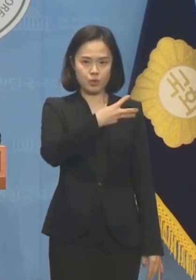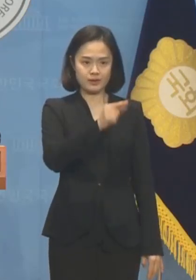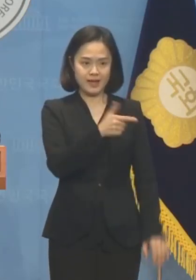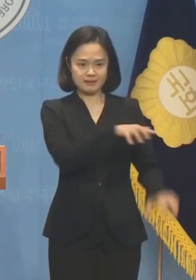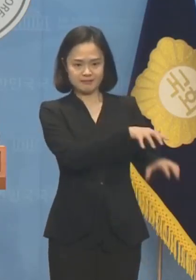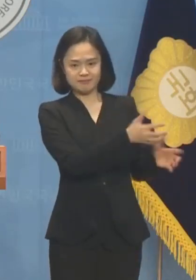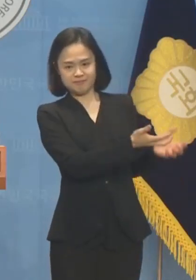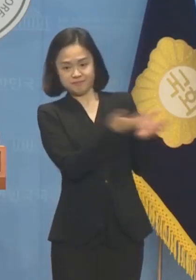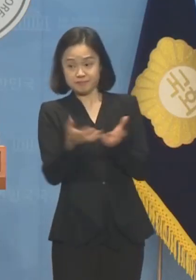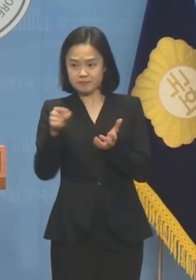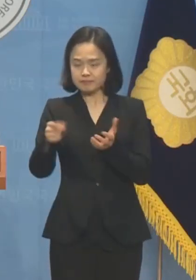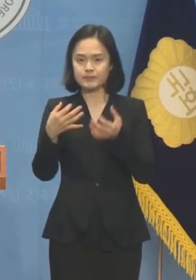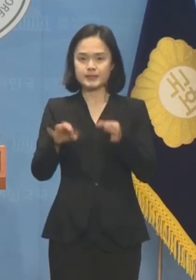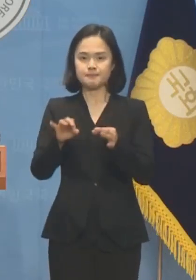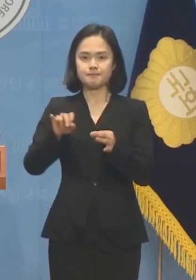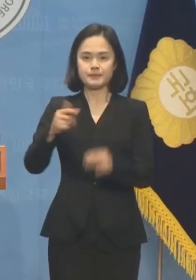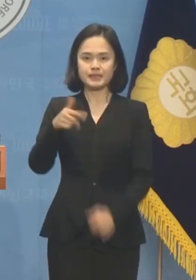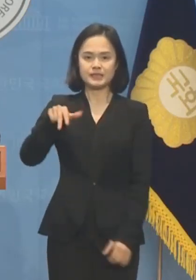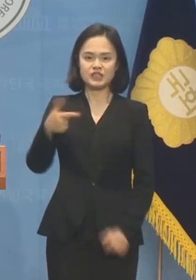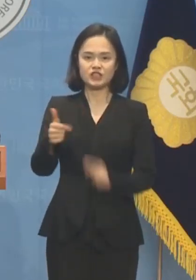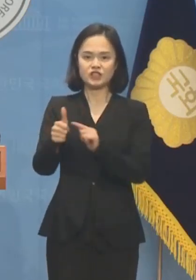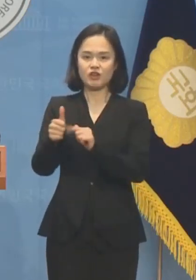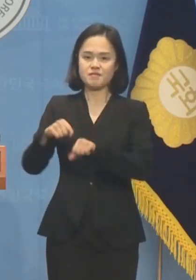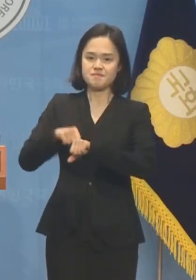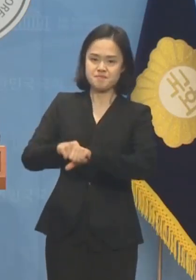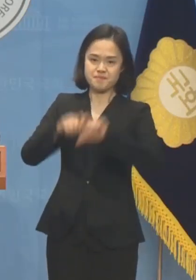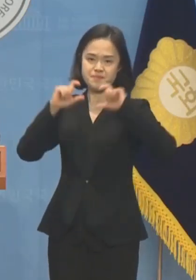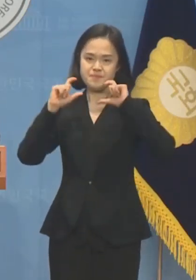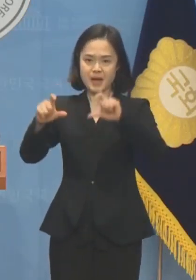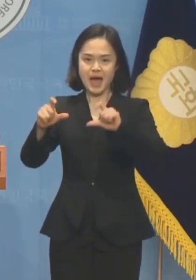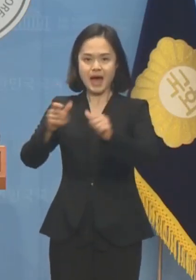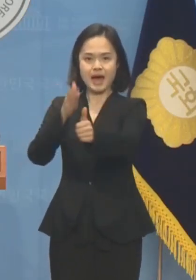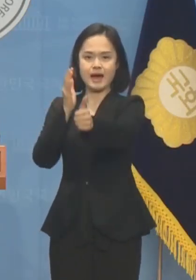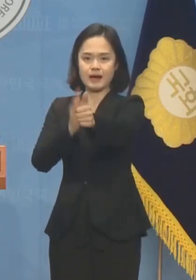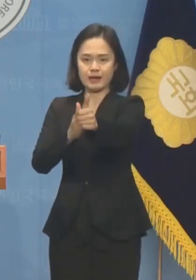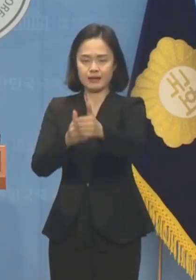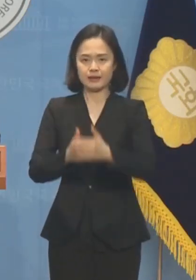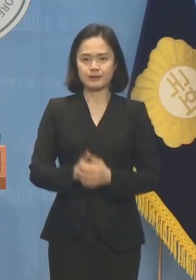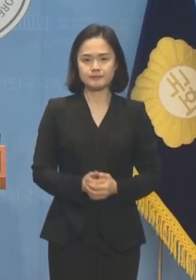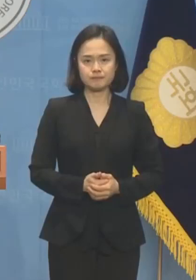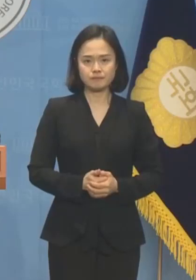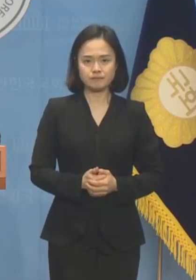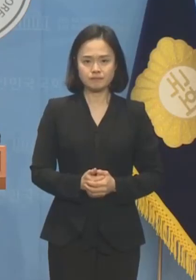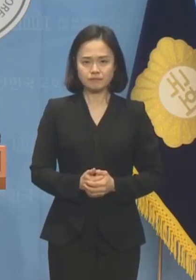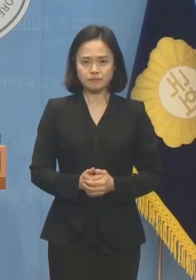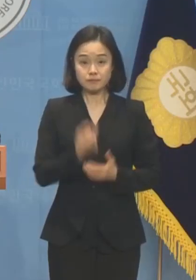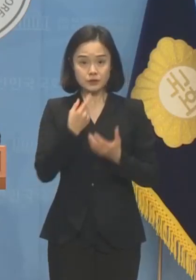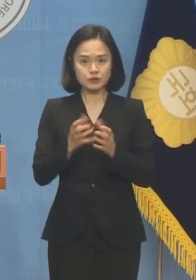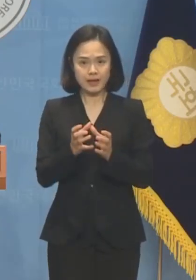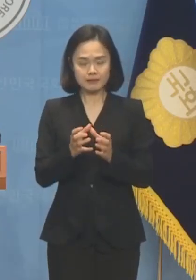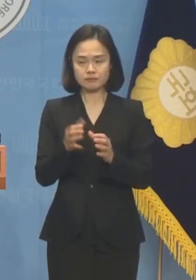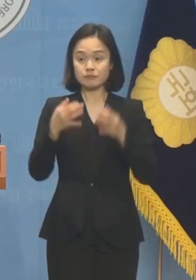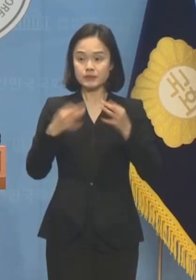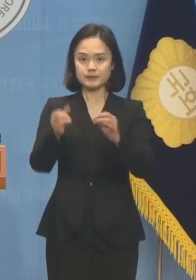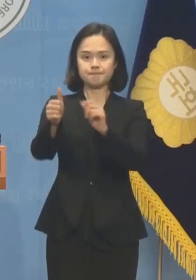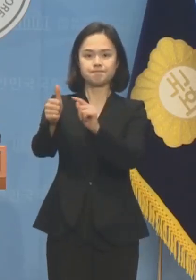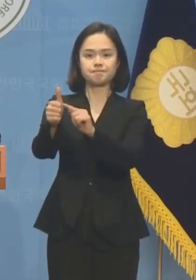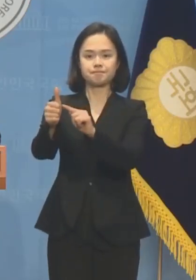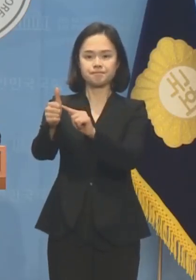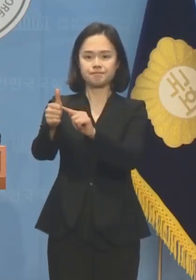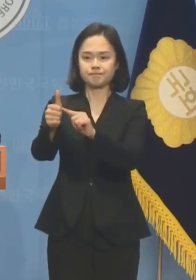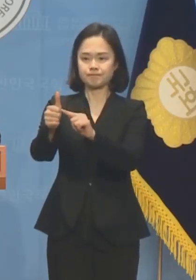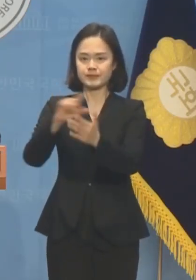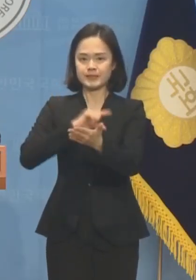중징계하십시오. 민주당은 내란 동조당으로 전락한 국민의힘을 기다리지 않고 김민전 의원에 대한 제명